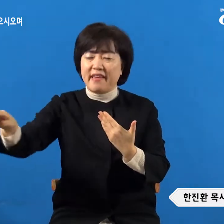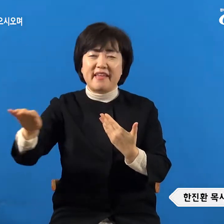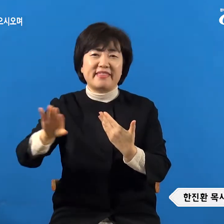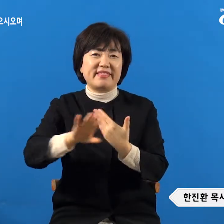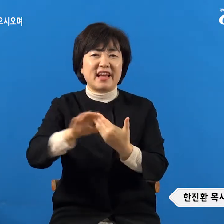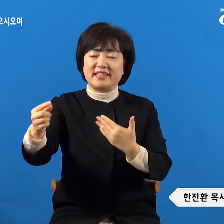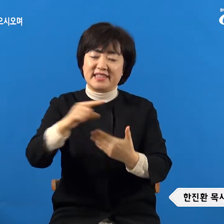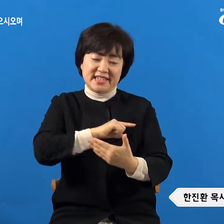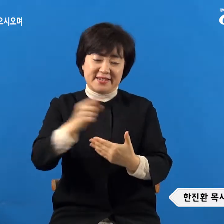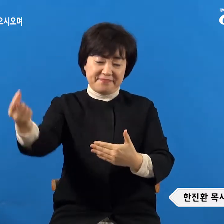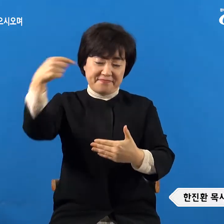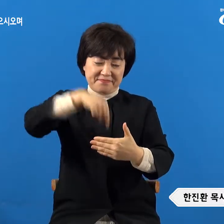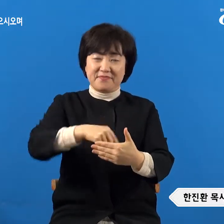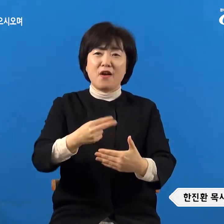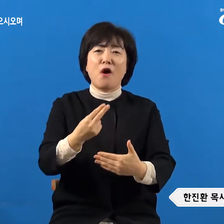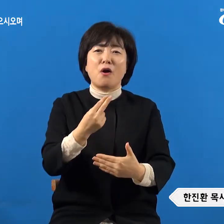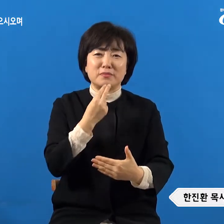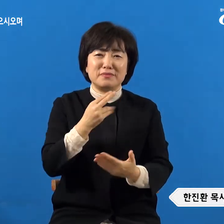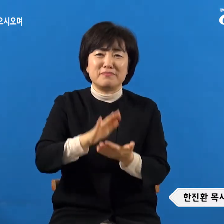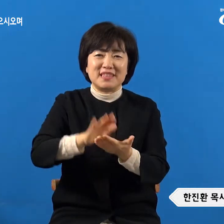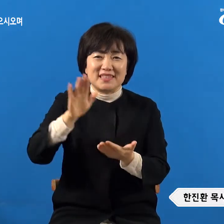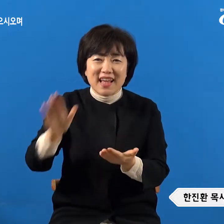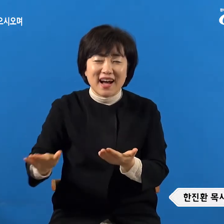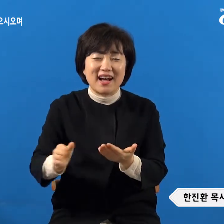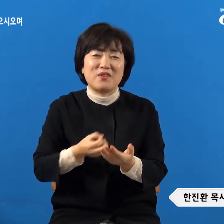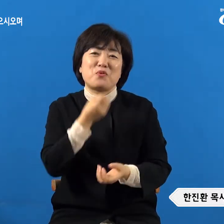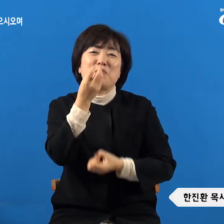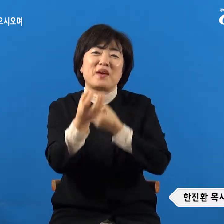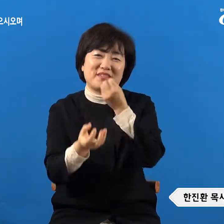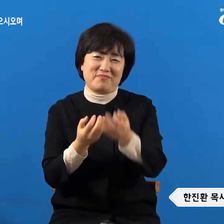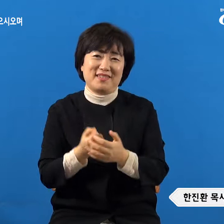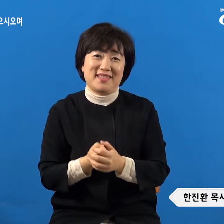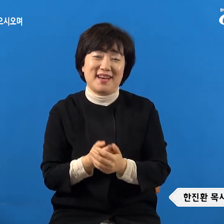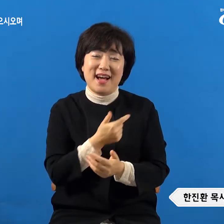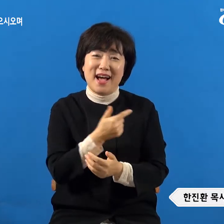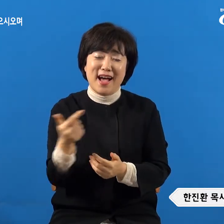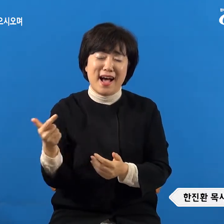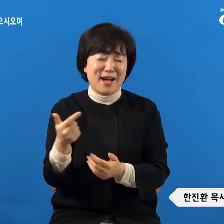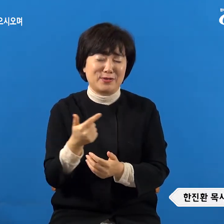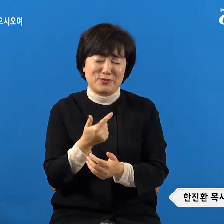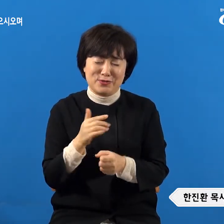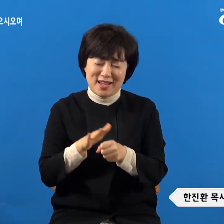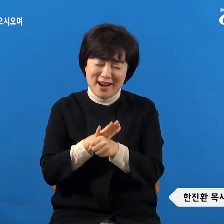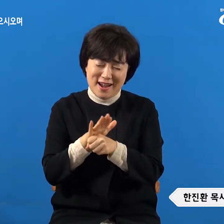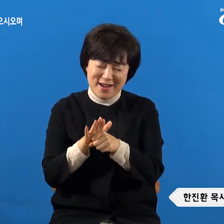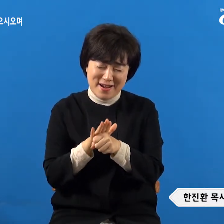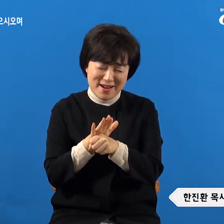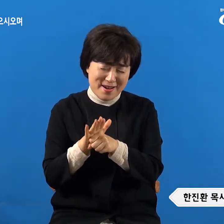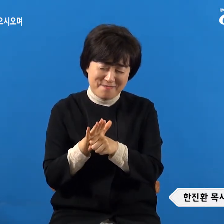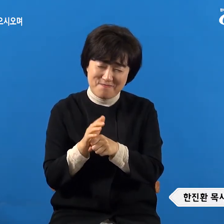자리하지 못합니다 하는 고백입니다. 아주 찐한 고백이지요.